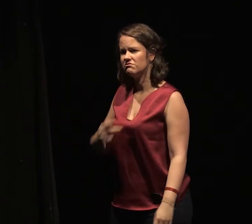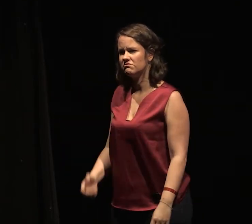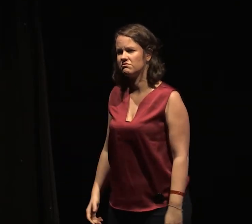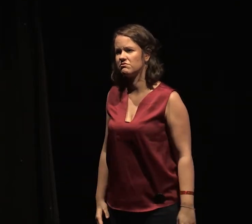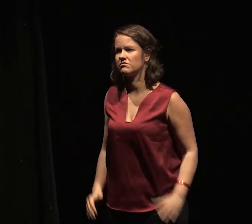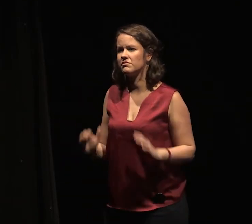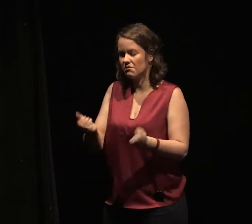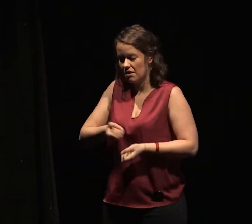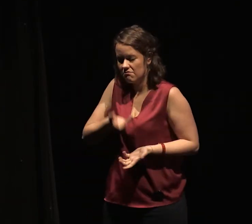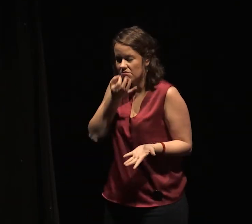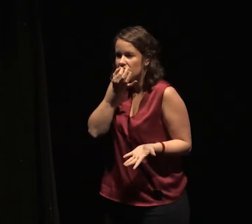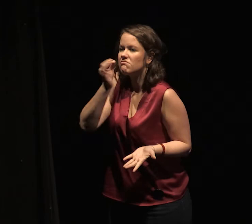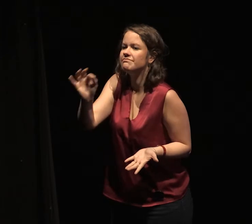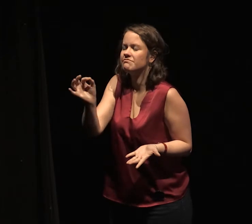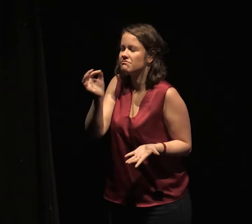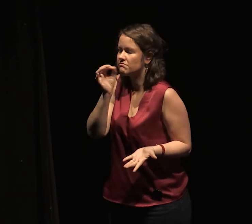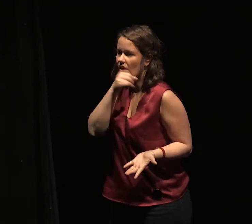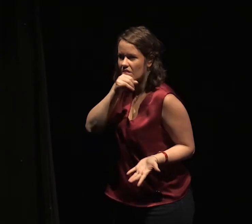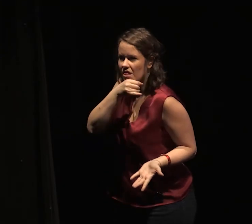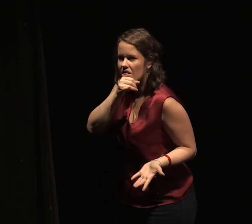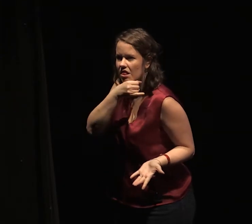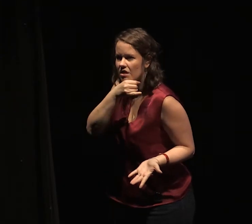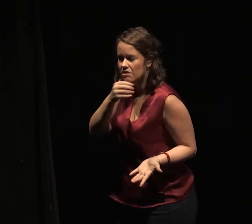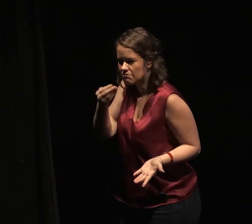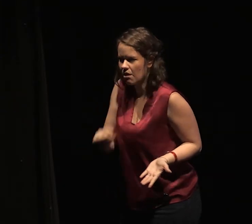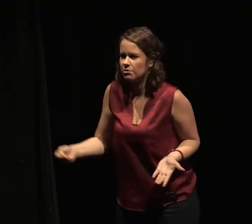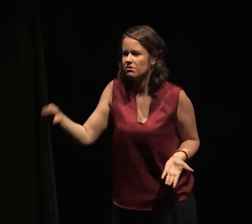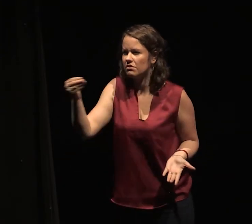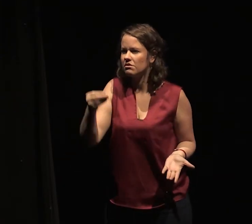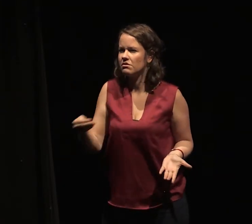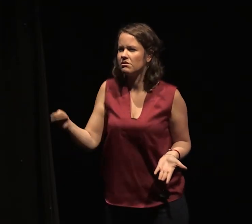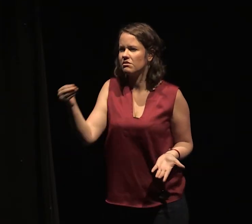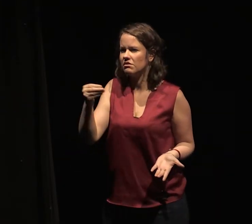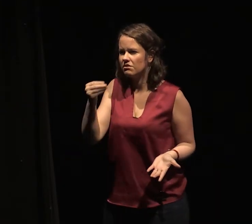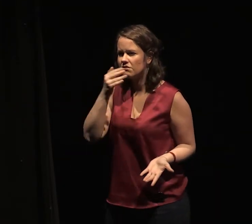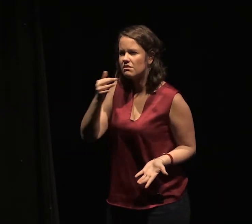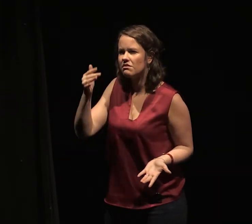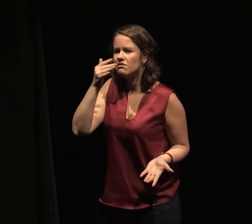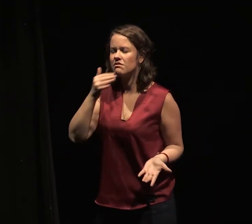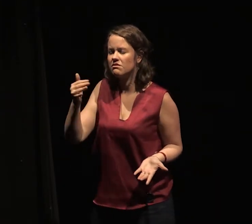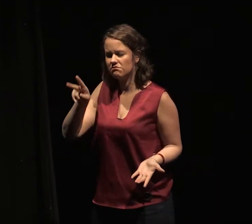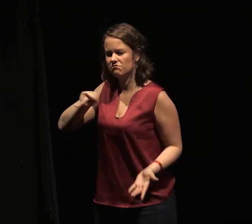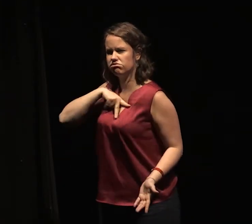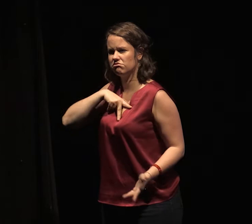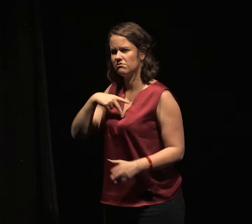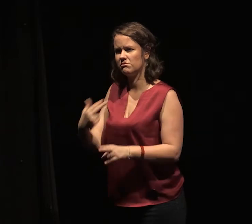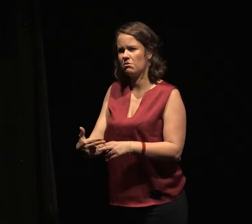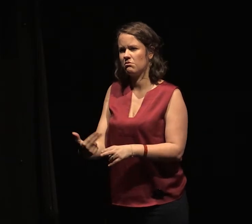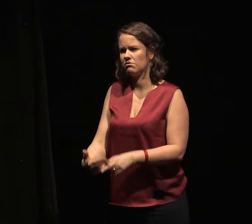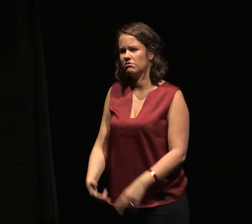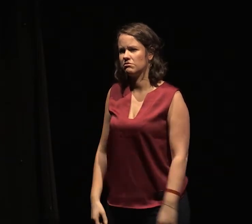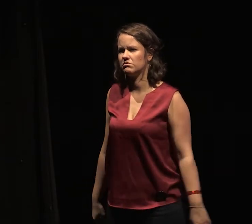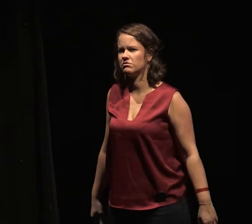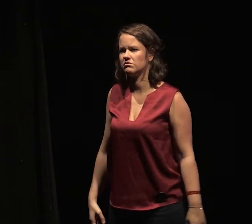je prononcerai mal mon nom, ce nom, Mahmoud, m'appartient. Fait de 5